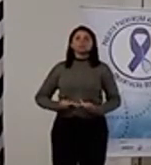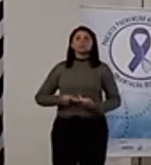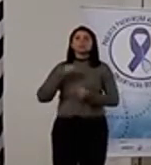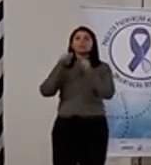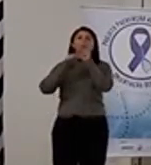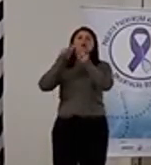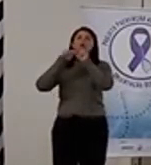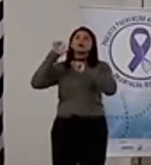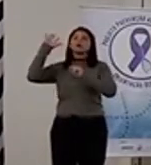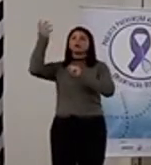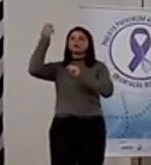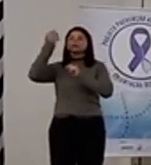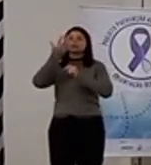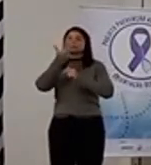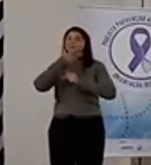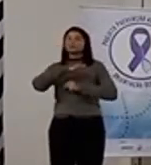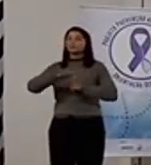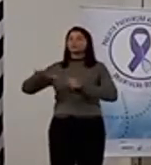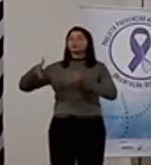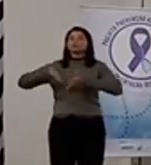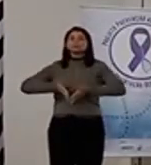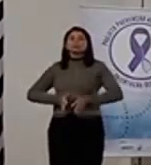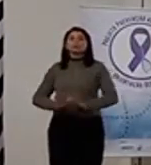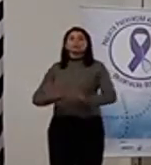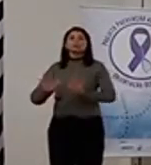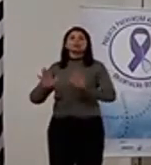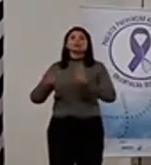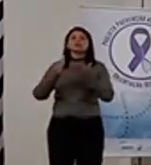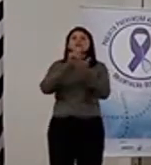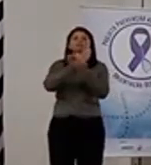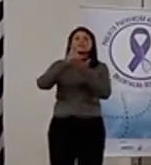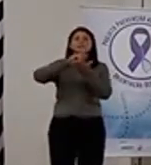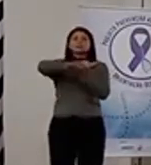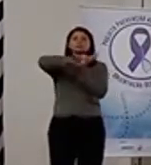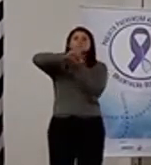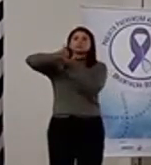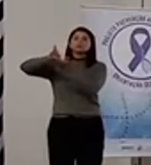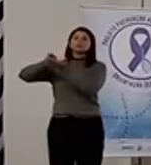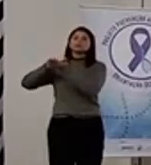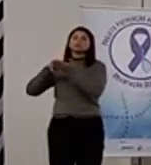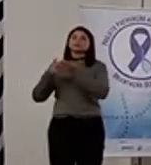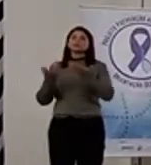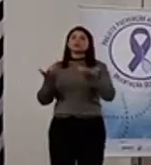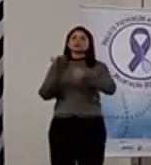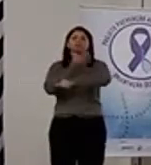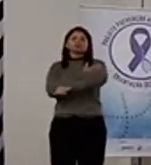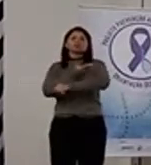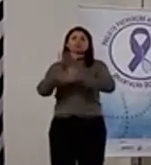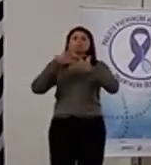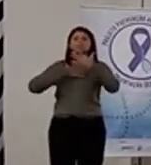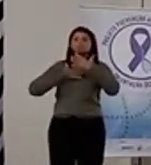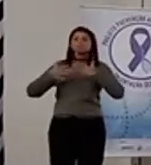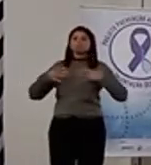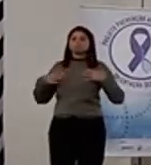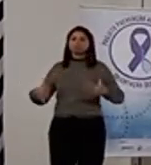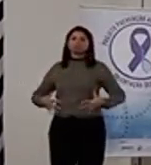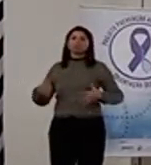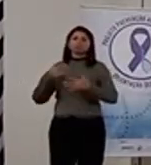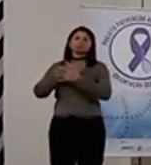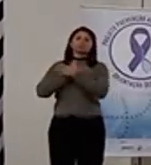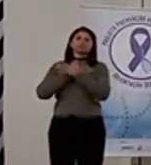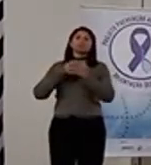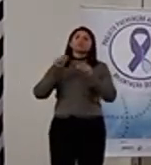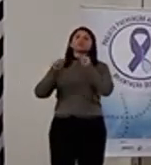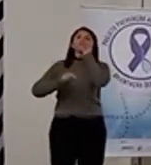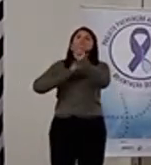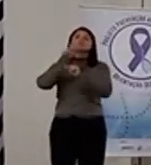crianças nasciam com anomalias de membros, né? Para a gente não desenvolver o braço e as pernas. E aí ganhava o nome pejorativo